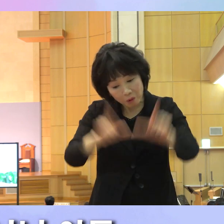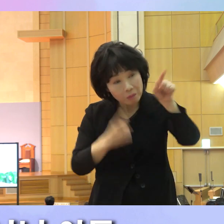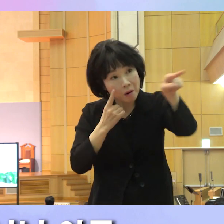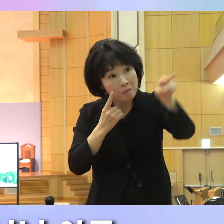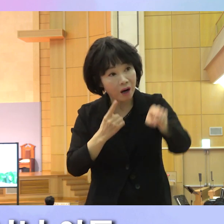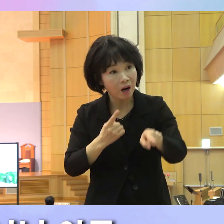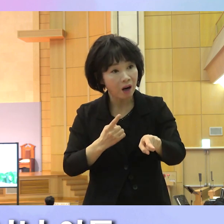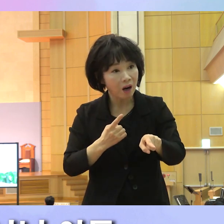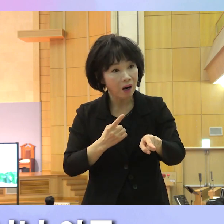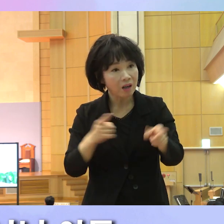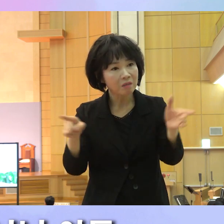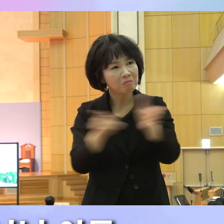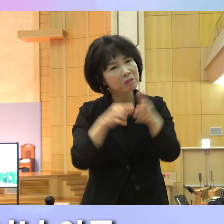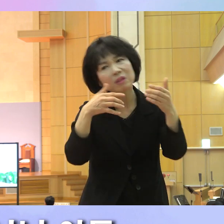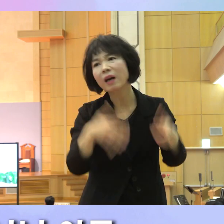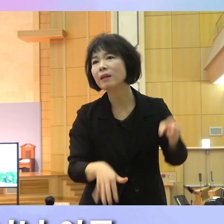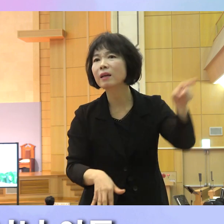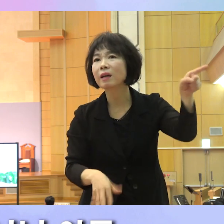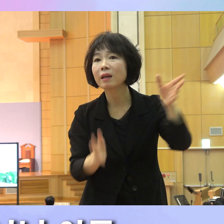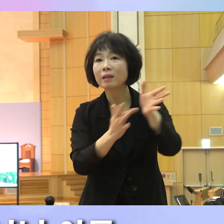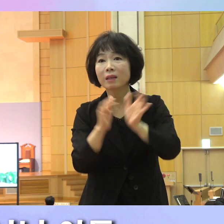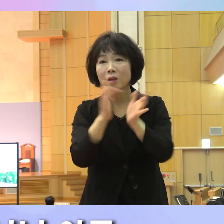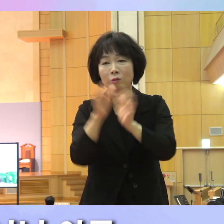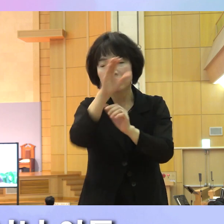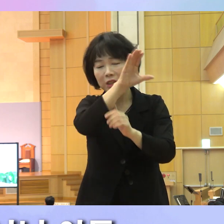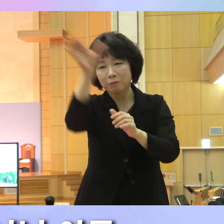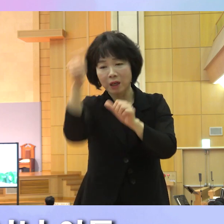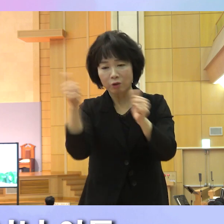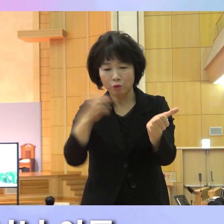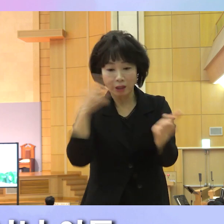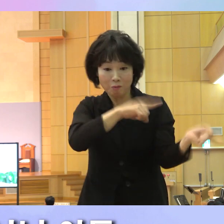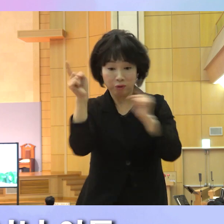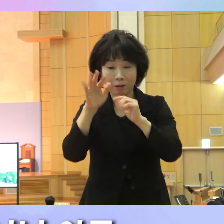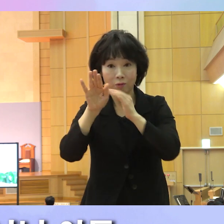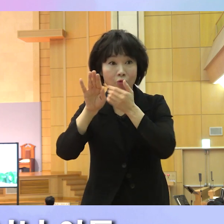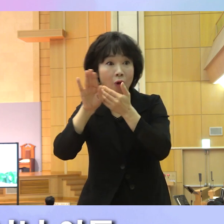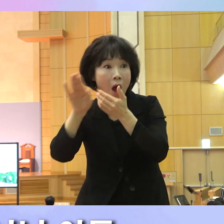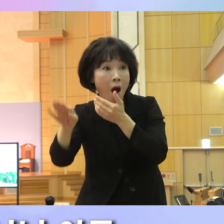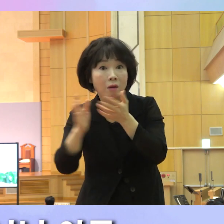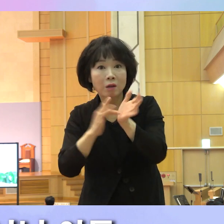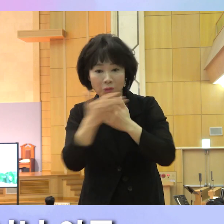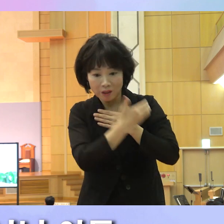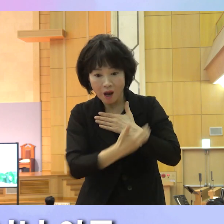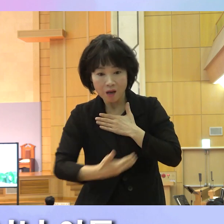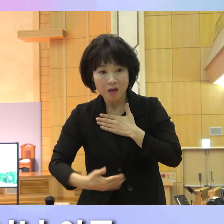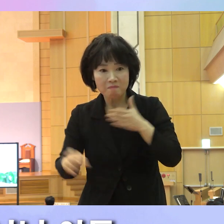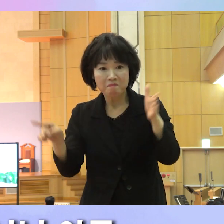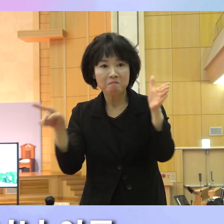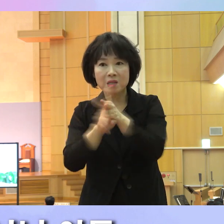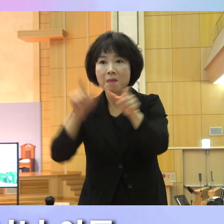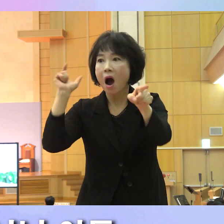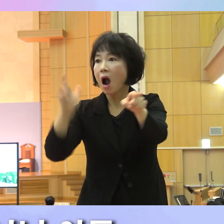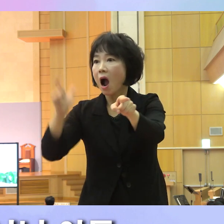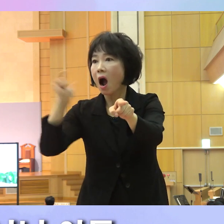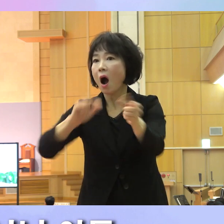죽었다가 살아난 후에 예수를 믿는 믿음이 차원이 다르다는 거예요. 그러니까 예수님이